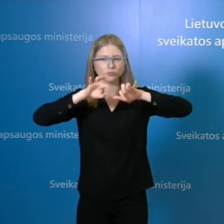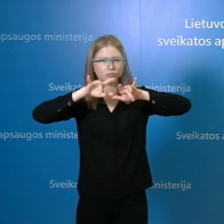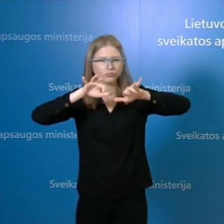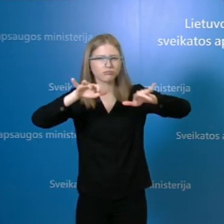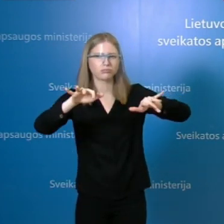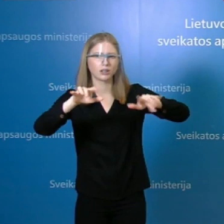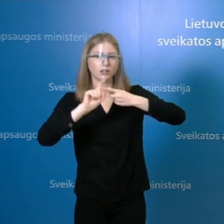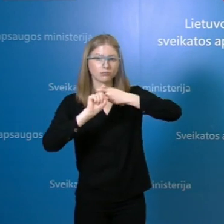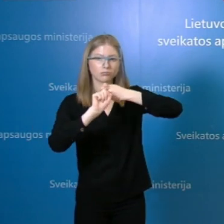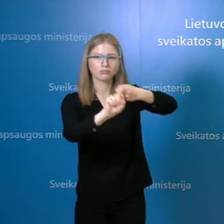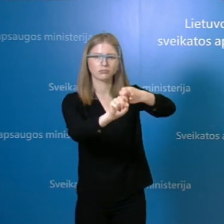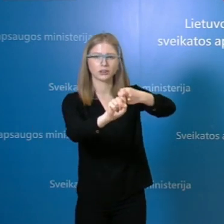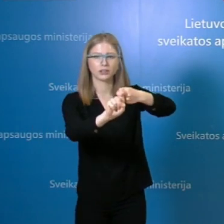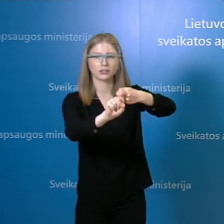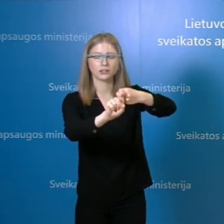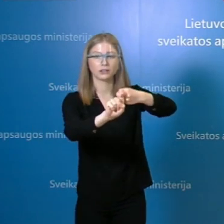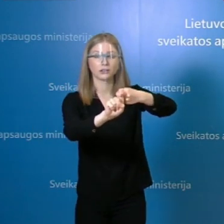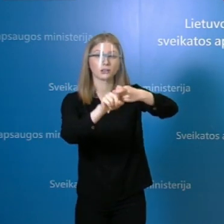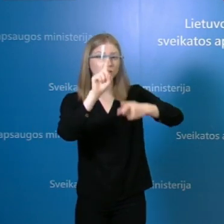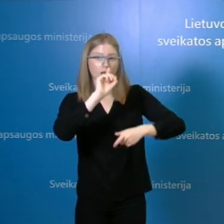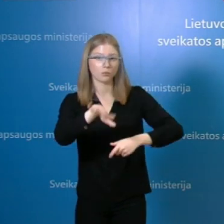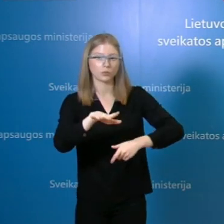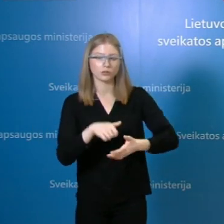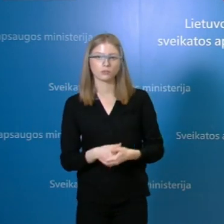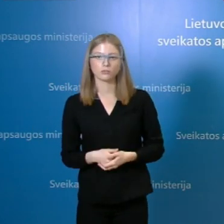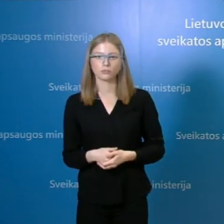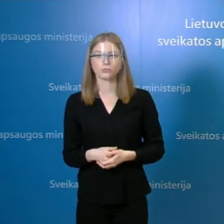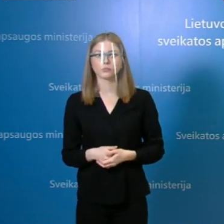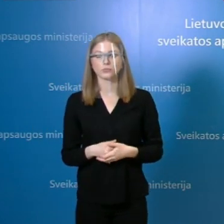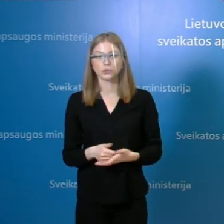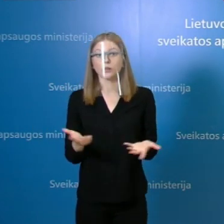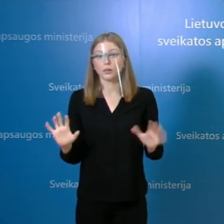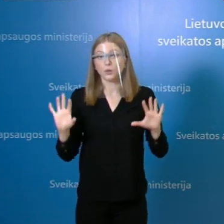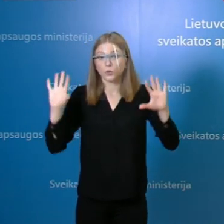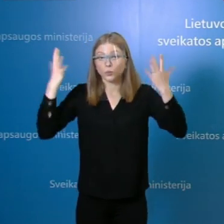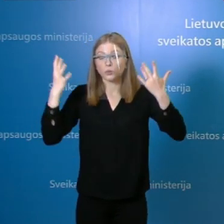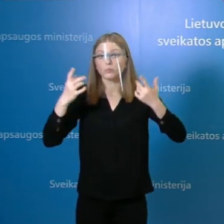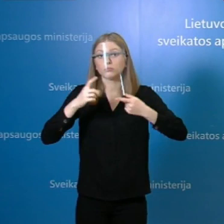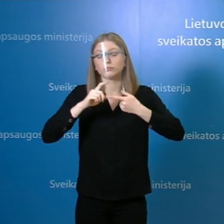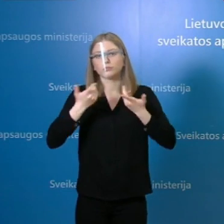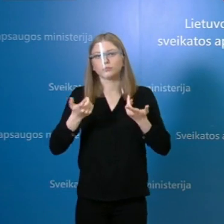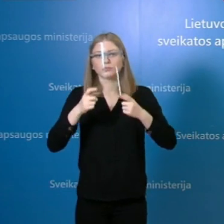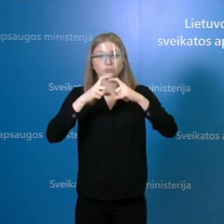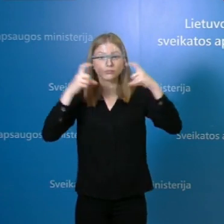žmonių dėvi šitas apsaugos priemonės, tai kokios jos bebūtų, tai mažina aerozolių